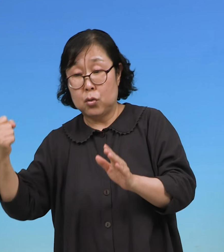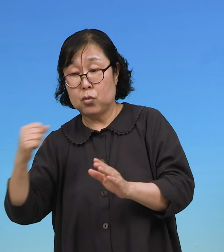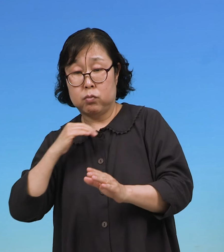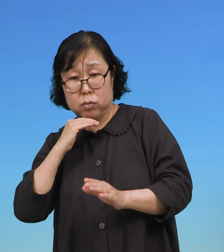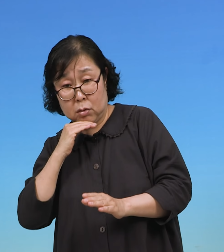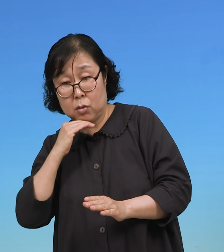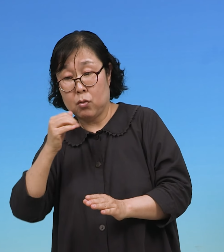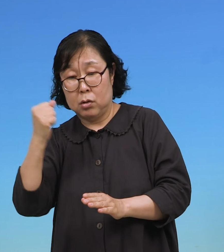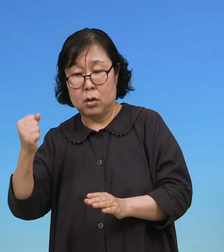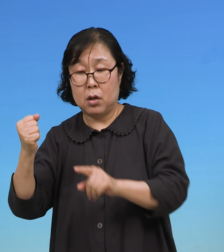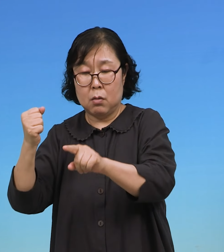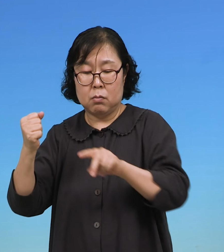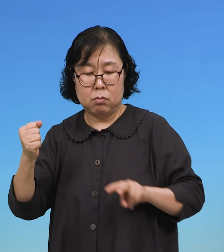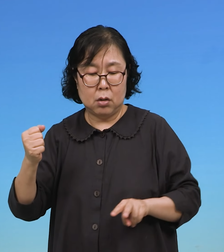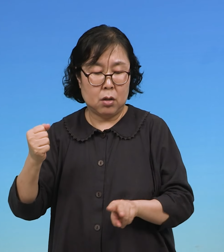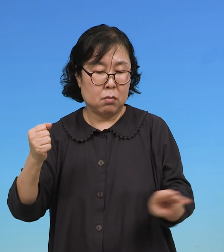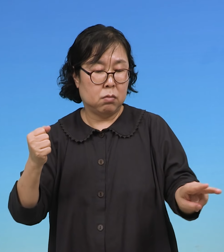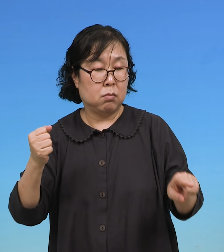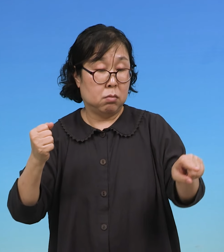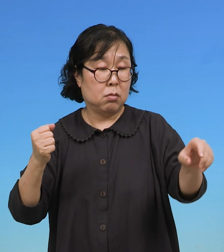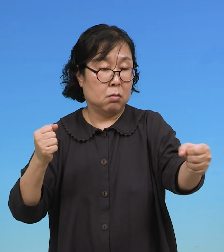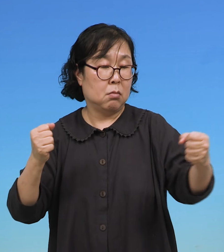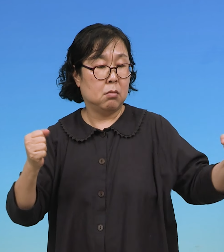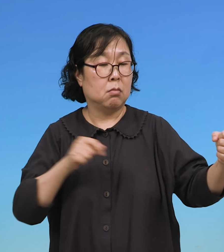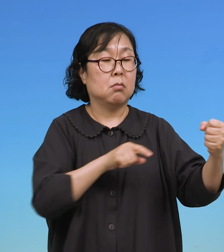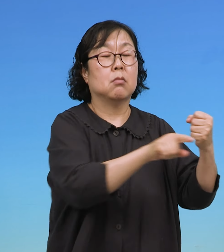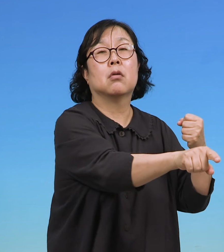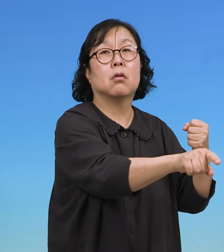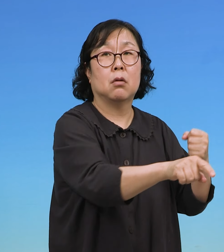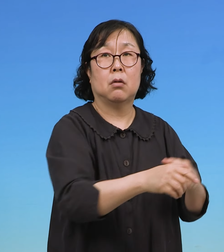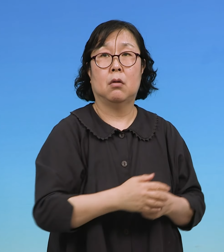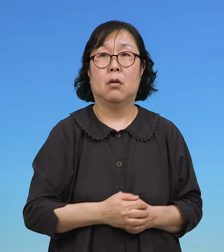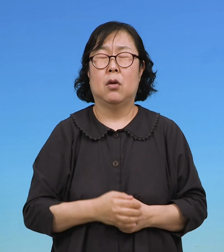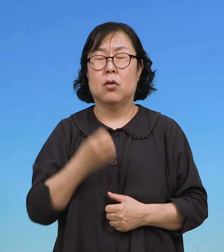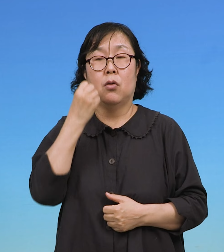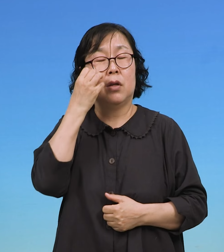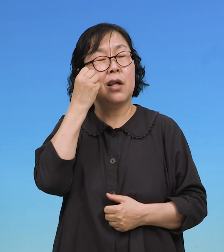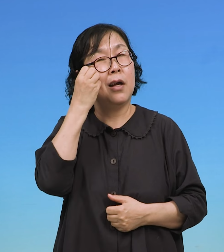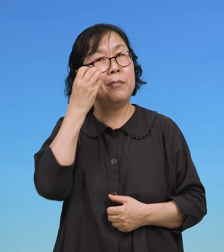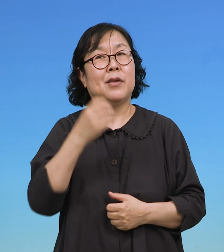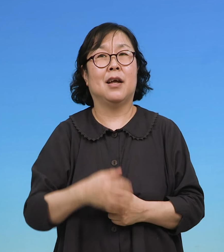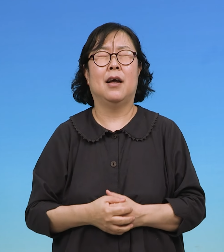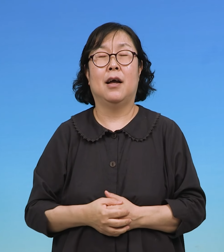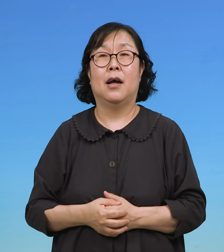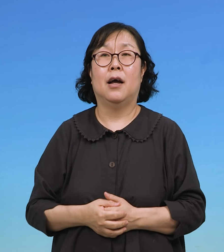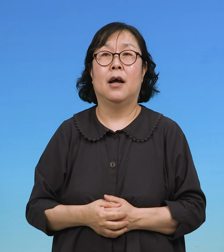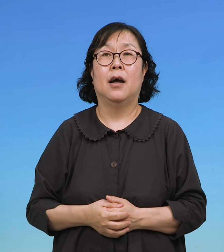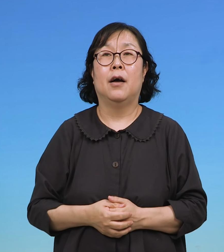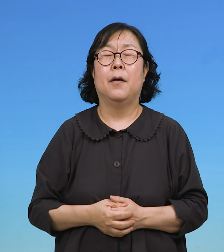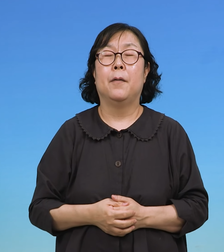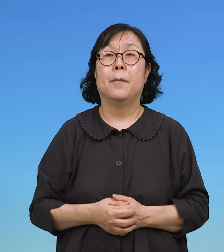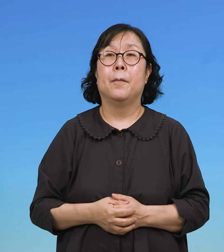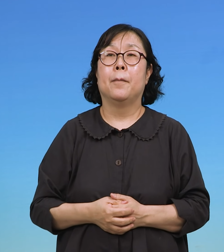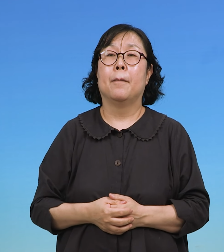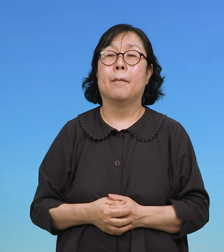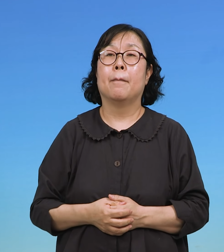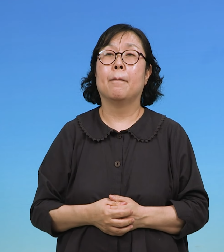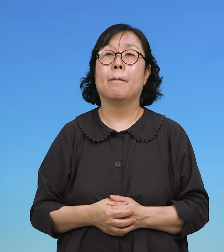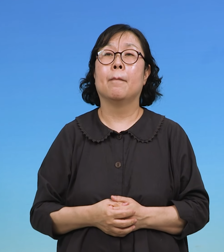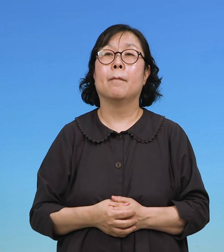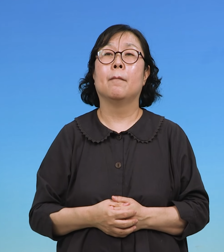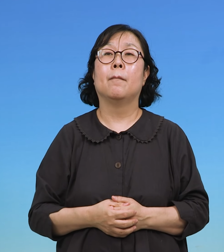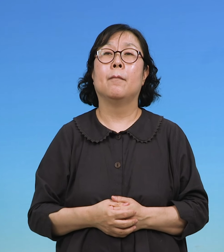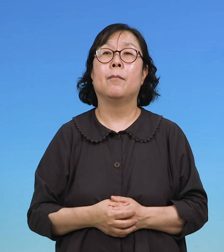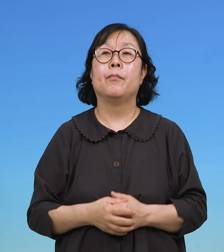내가 지금 안 가고 문을 지금 붙들어 주고 있는데 네 도움 받기 싫다 이 말입니까 이게? 그런 건 아니게 쑥스러워서